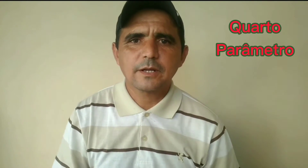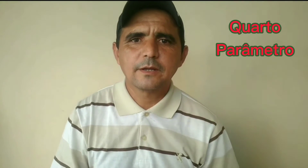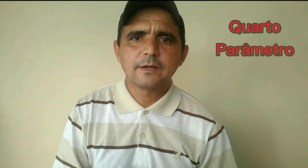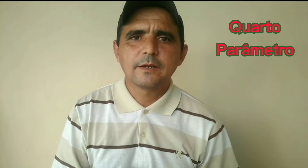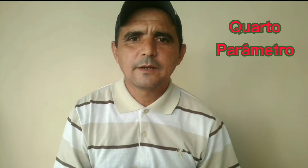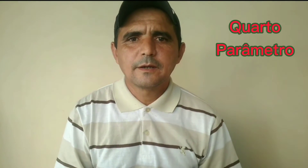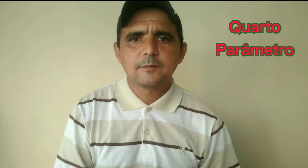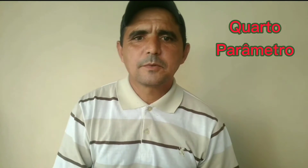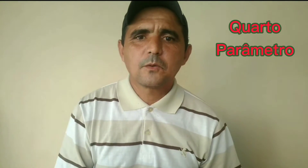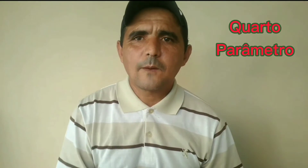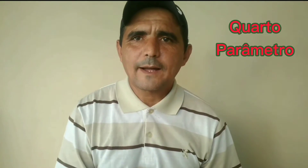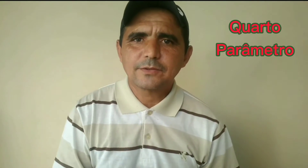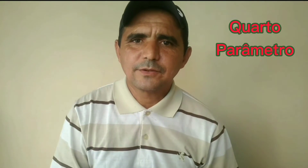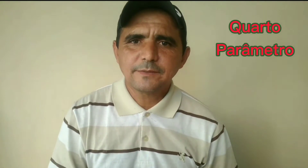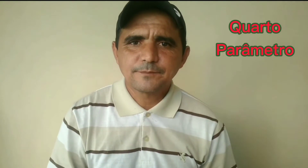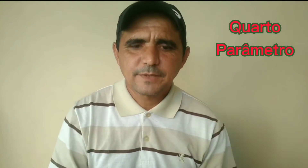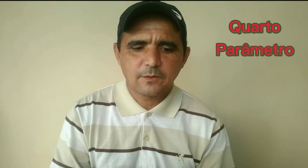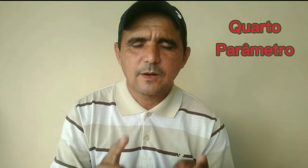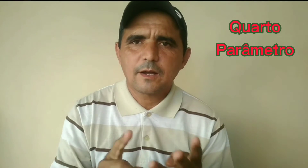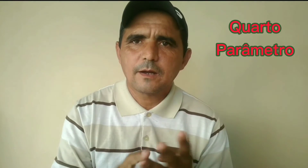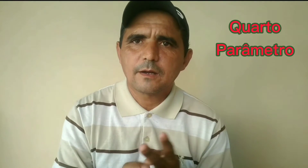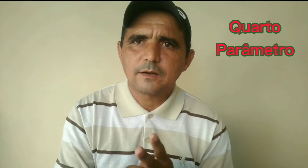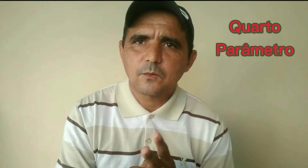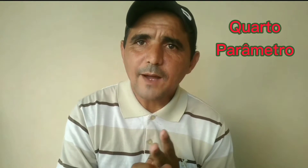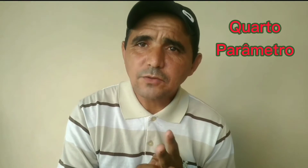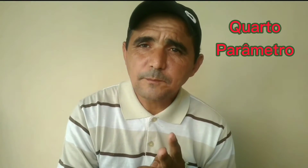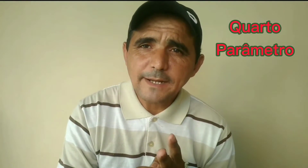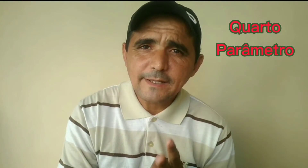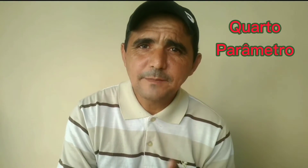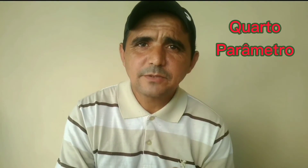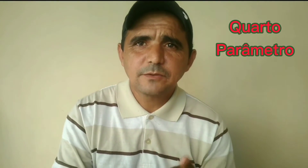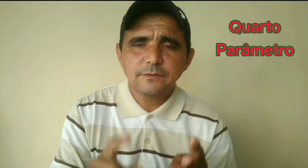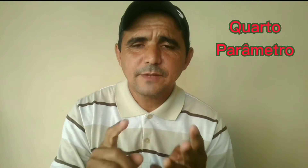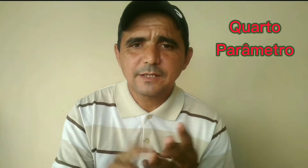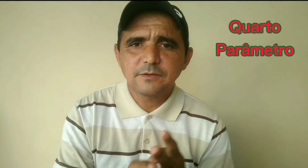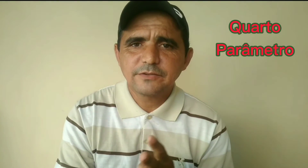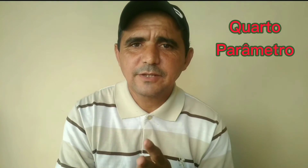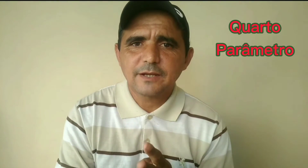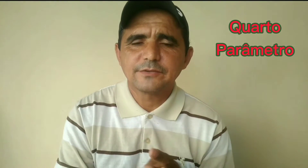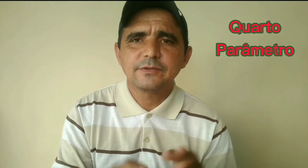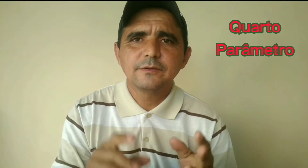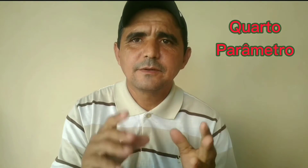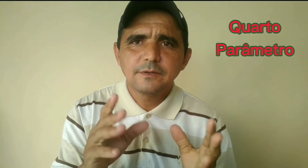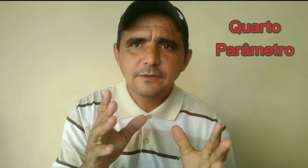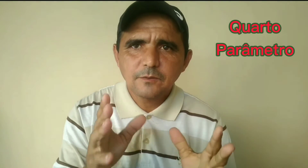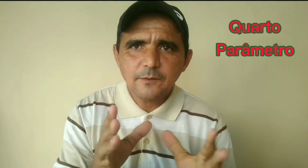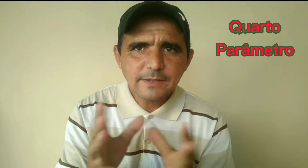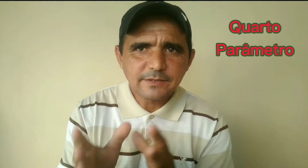agora, para o quarto, né? É o quarto parâmetro da língua de sinais. Qual é